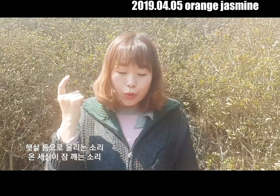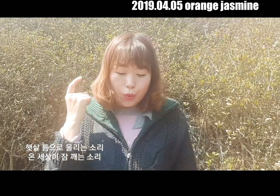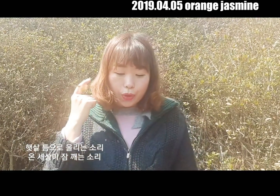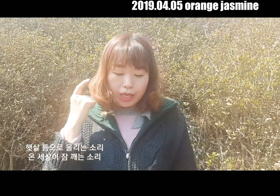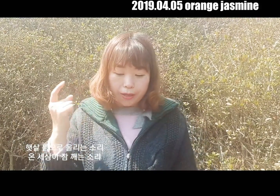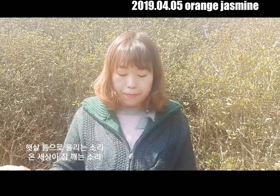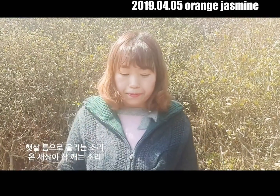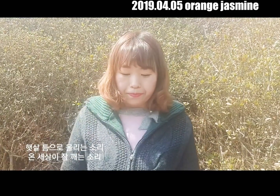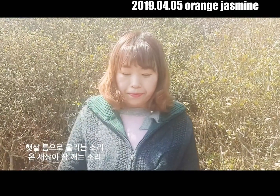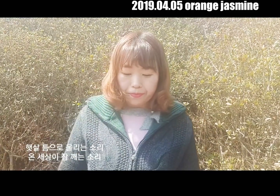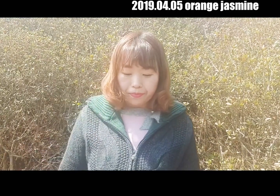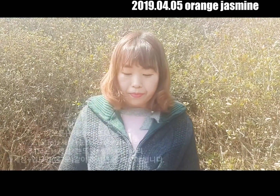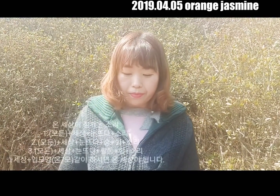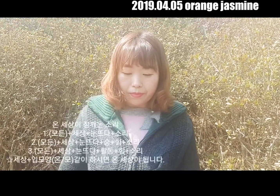깨는 소리.